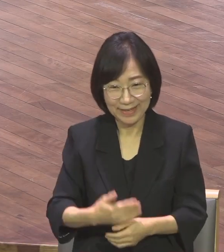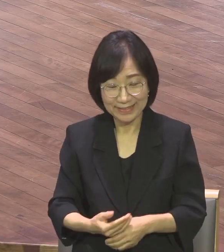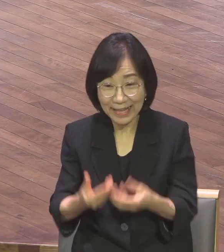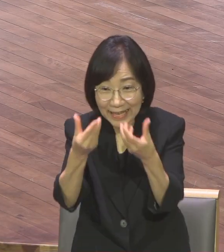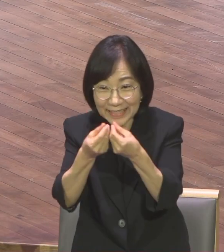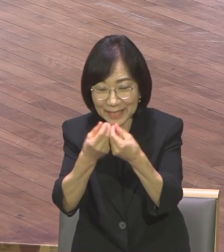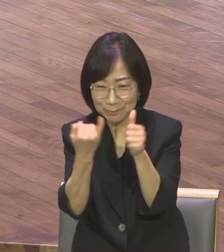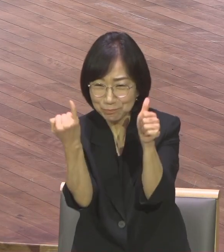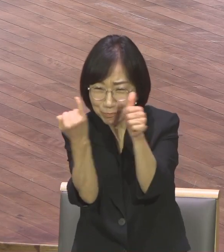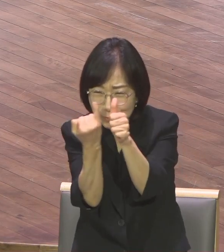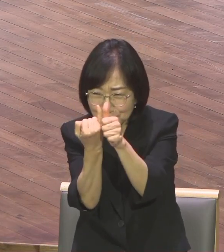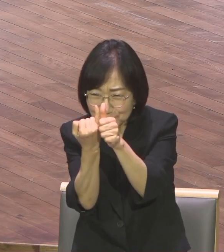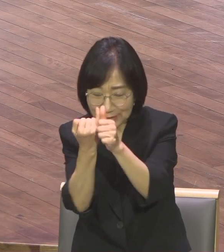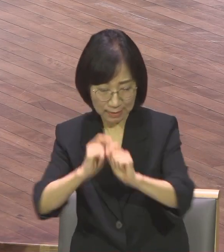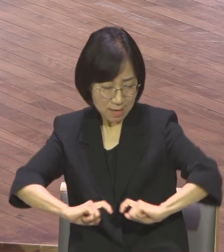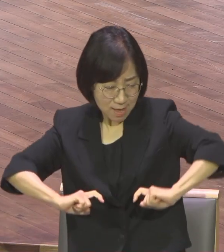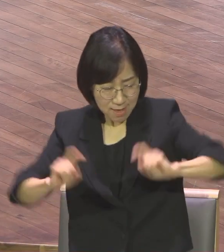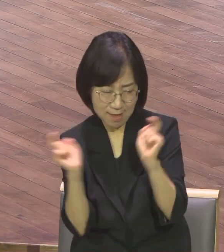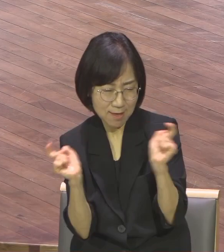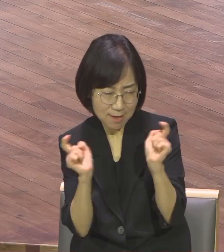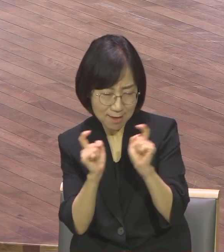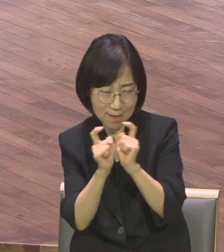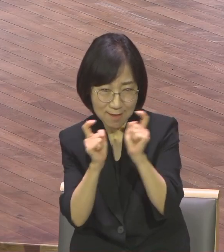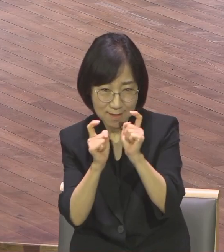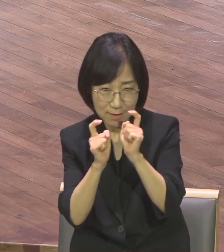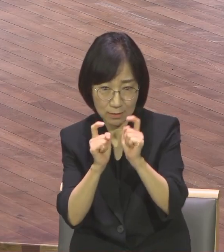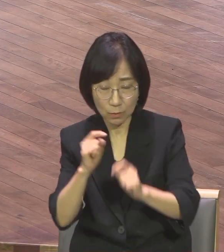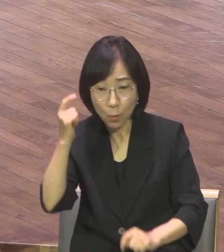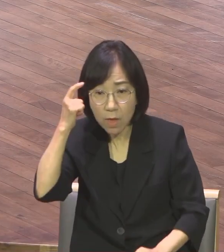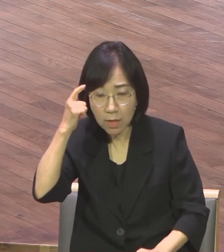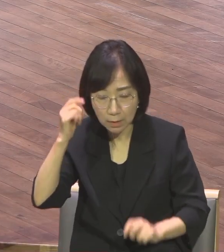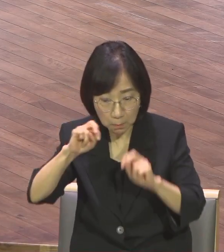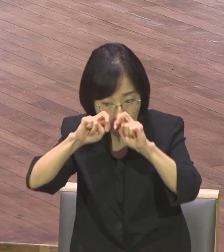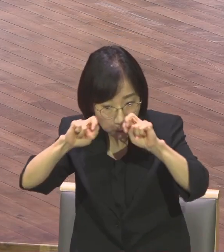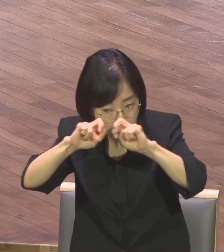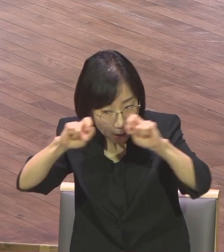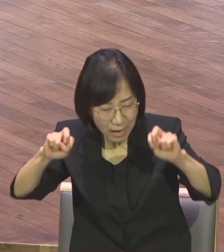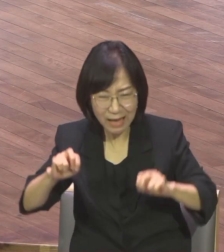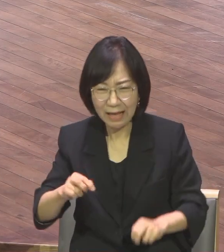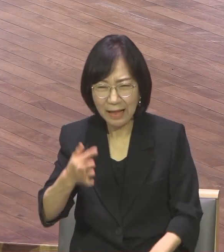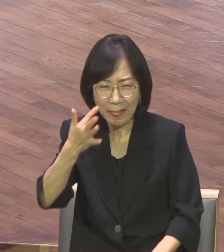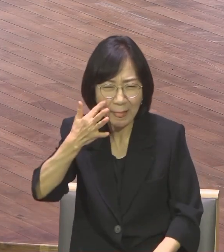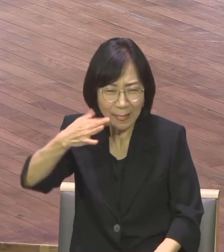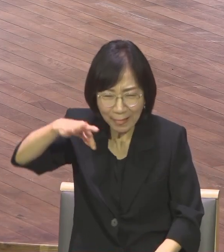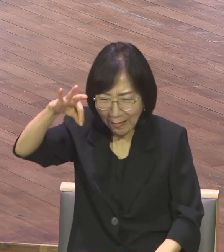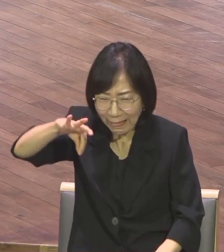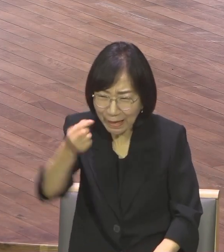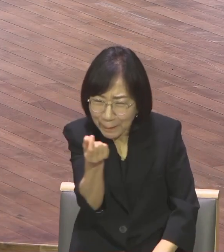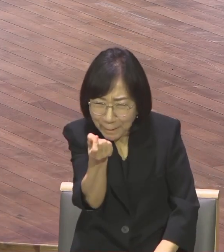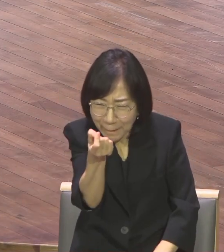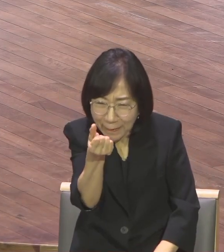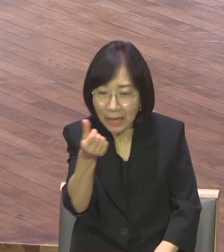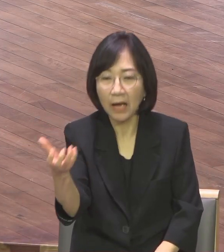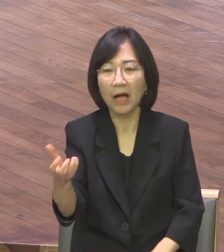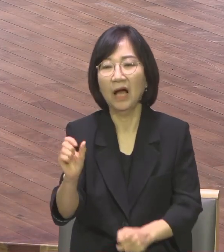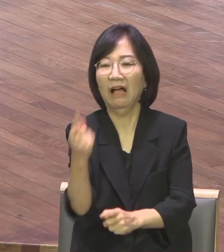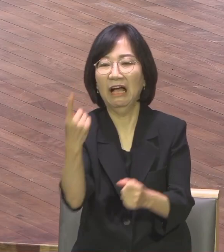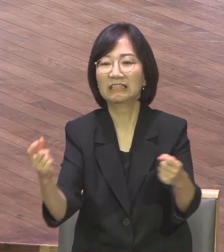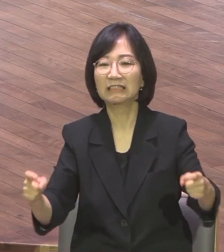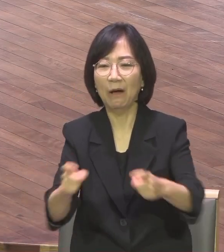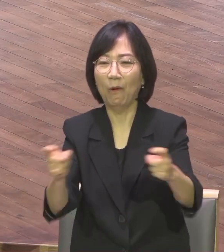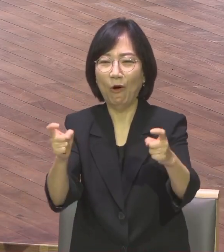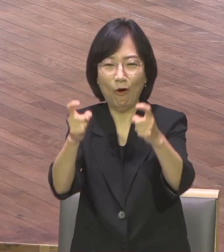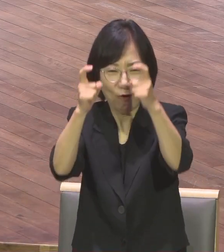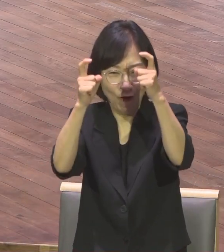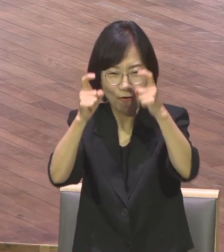부부싸움도 잘 보면 사소한 것 가지고 그거를 오해를 해가지고 싸움이 시작되지요.